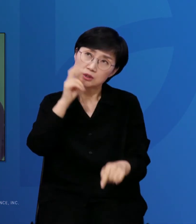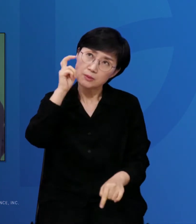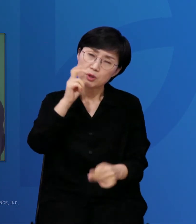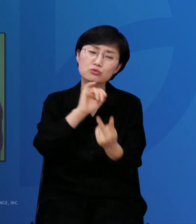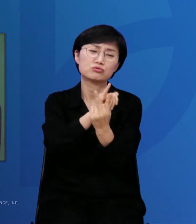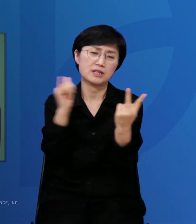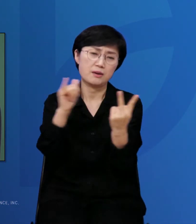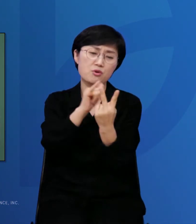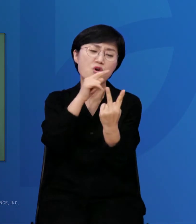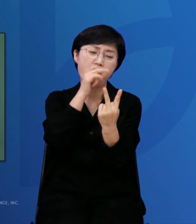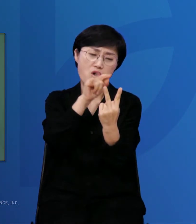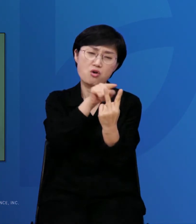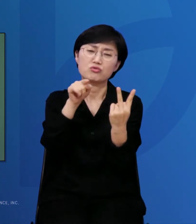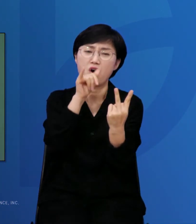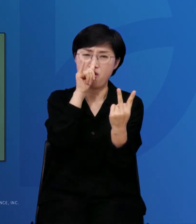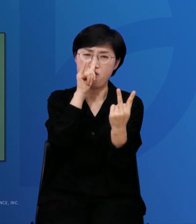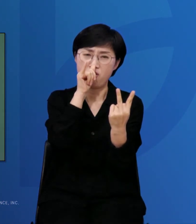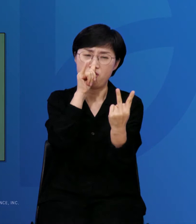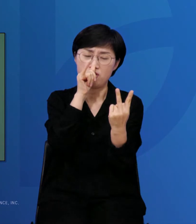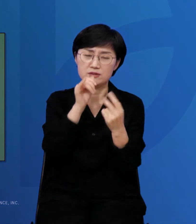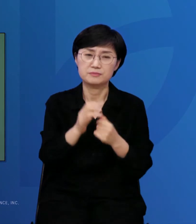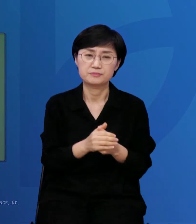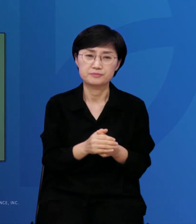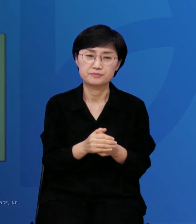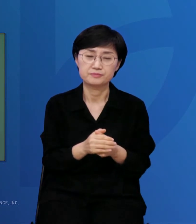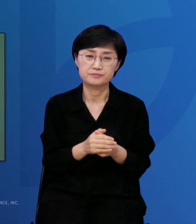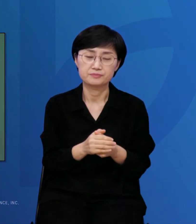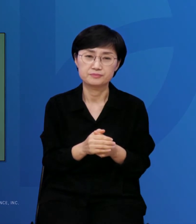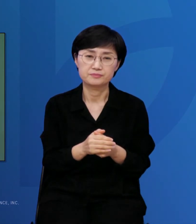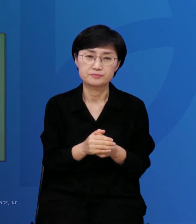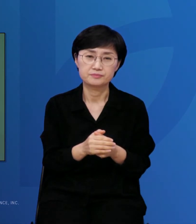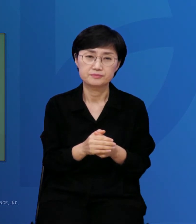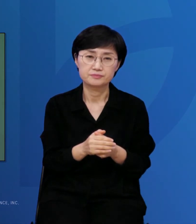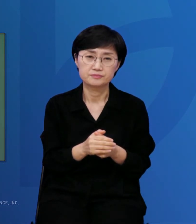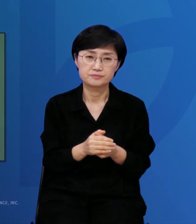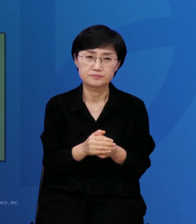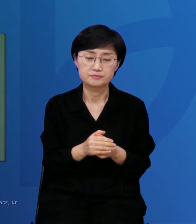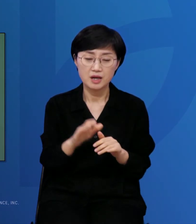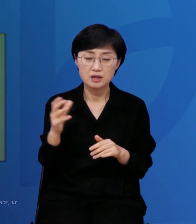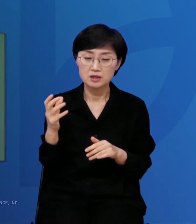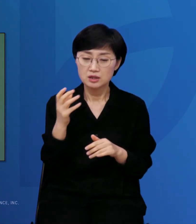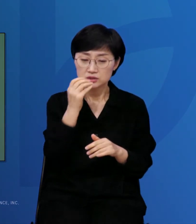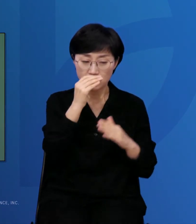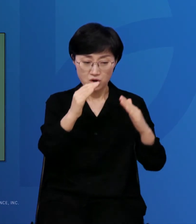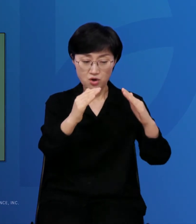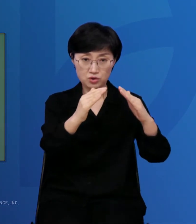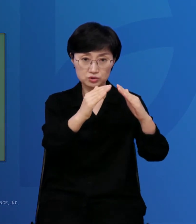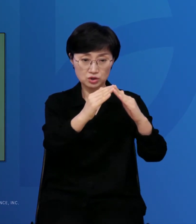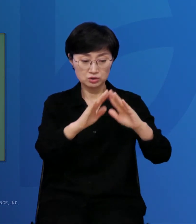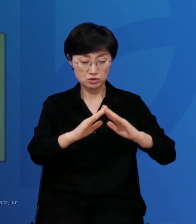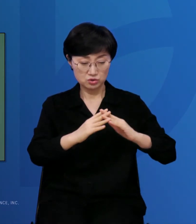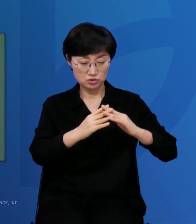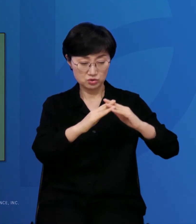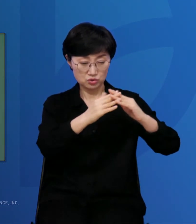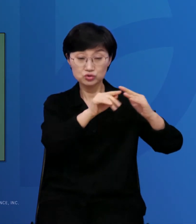但是建造了圣殿之后运转了全世界的人其实只有两个。 예, 조금 있다 한번 얘기 나오겠습니다만은 이 성전 건축은 어떤 면에서 순교보다 더 큰